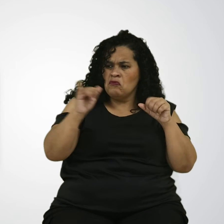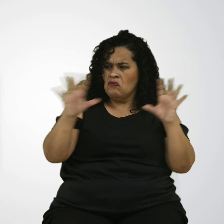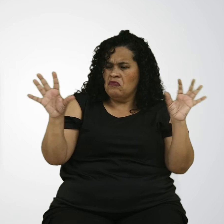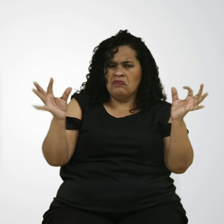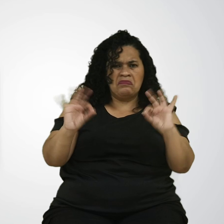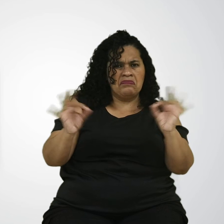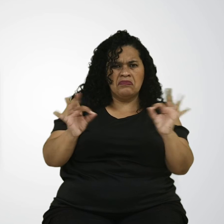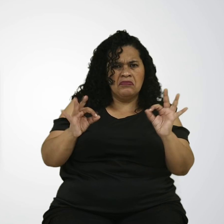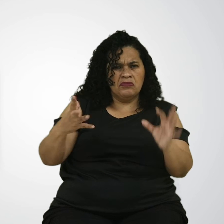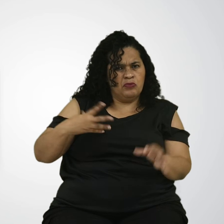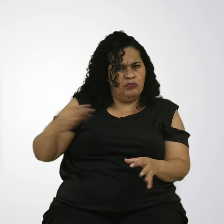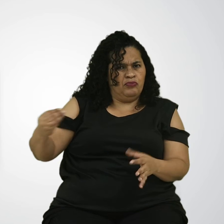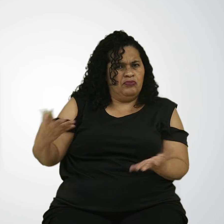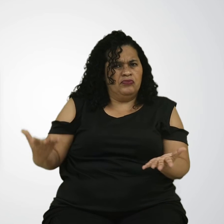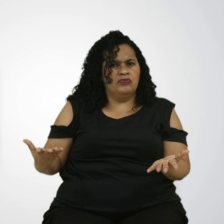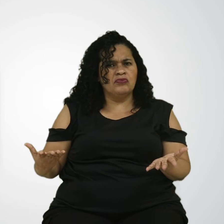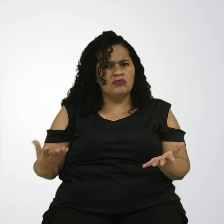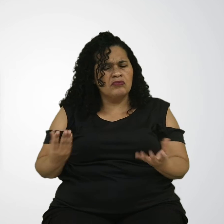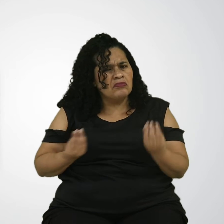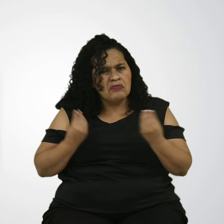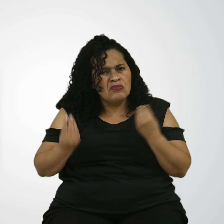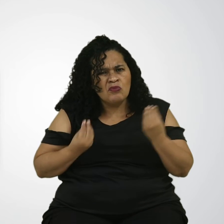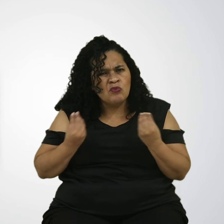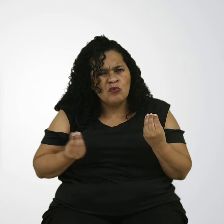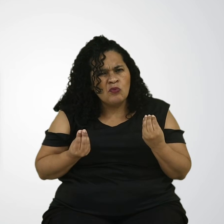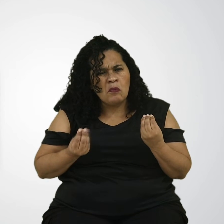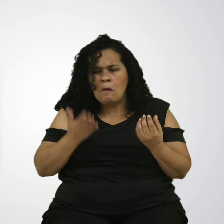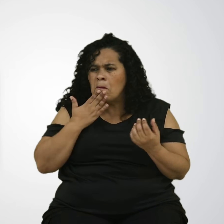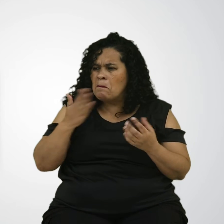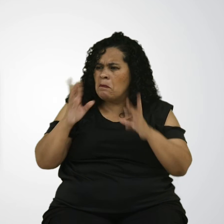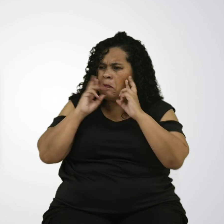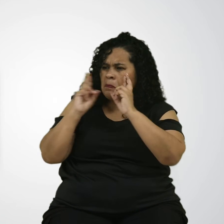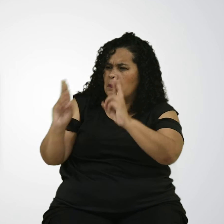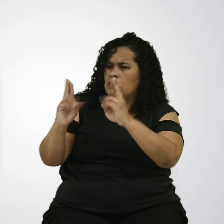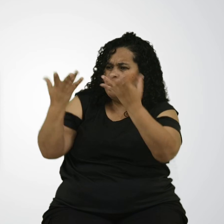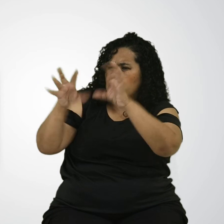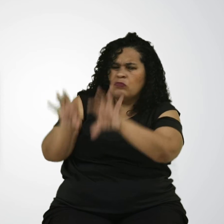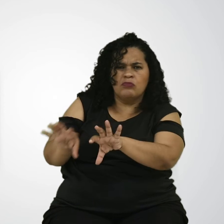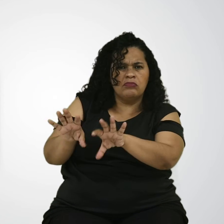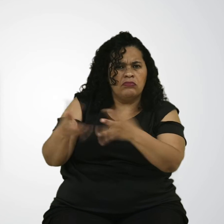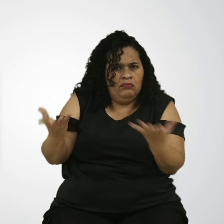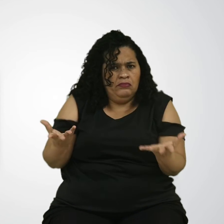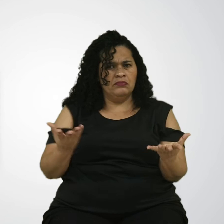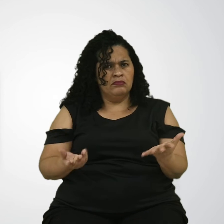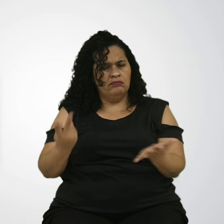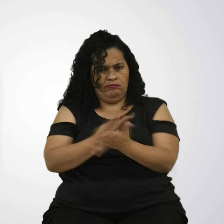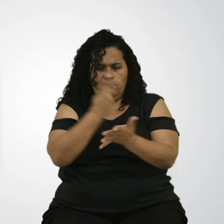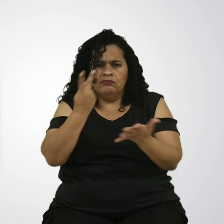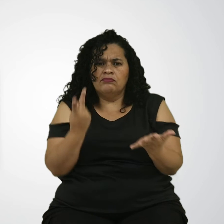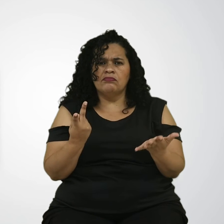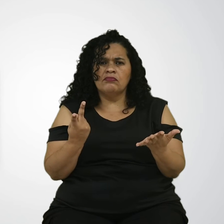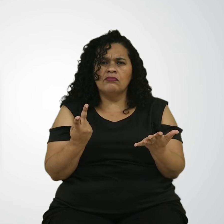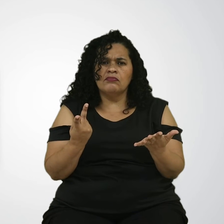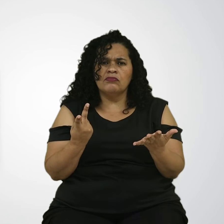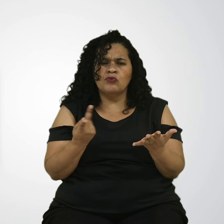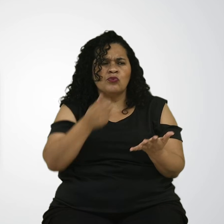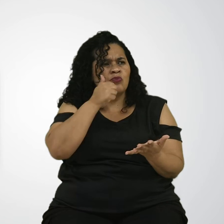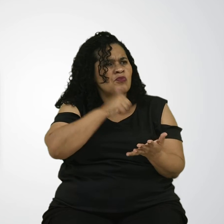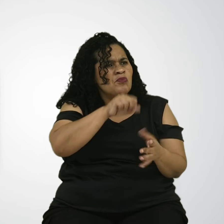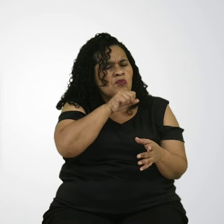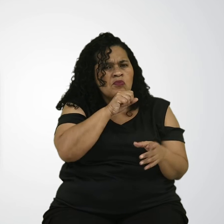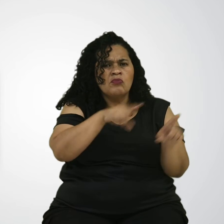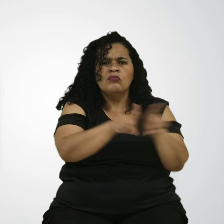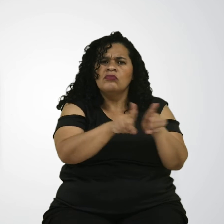se dão respeito, pais que abriram mão da sua paternidade, mães que abriram mão da